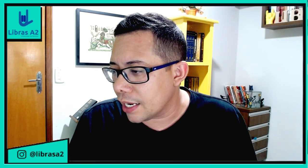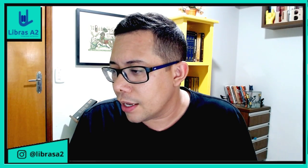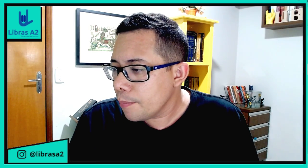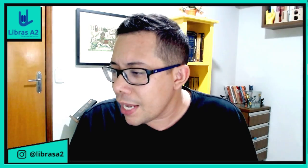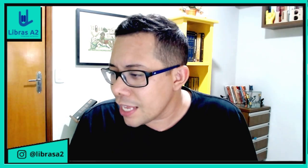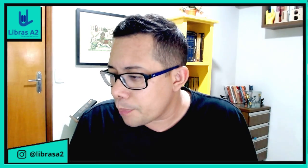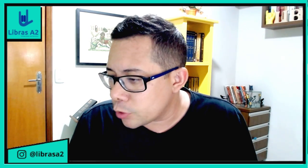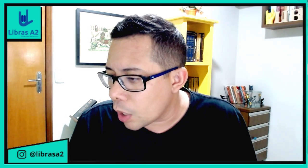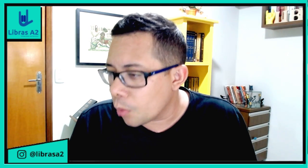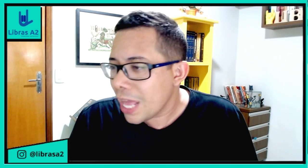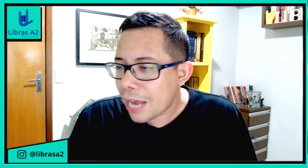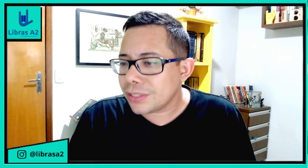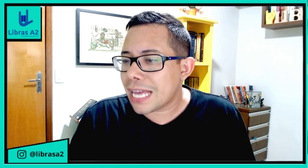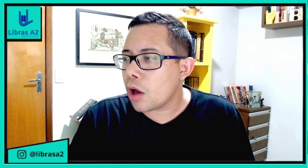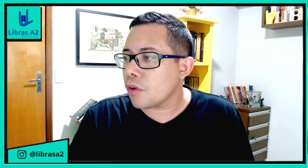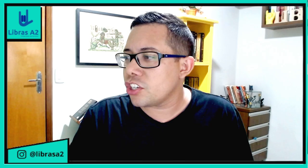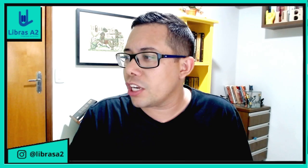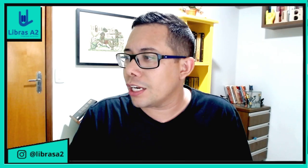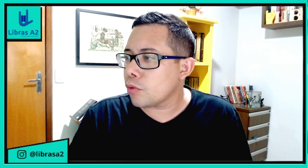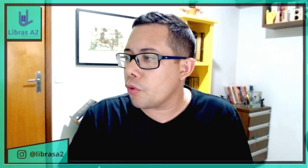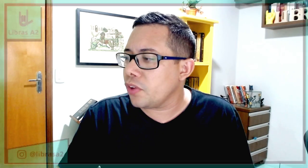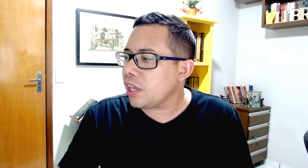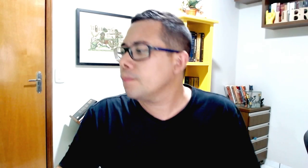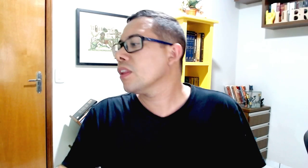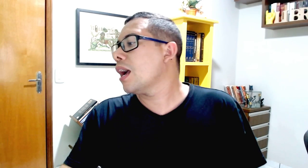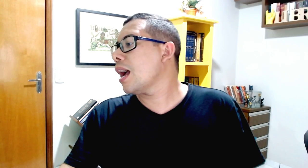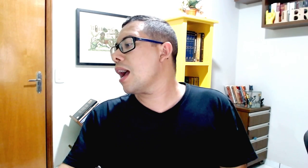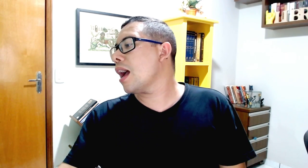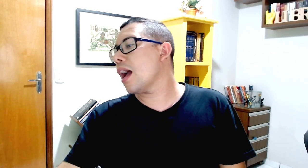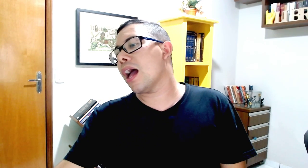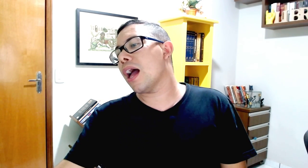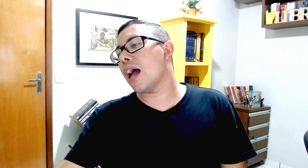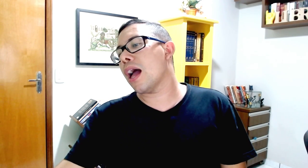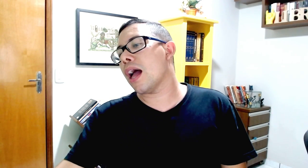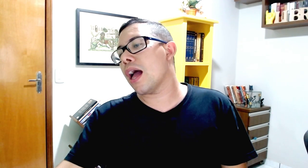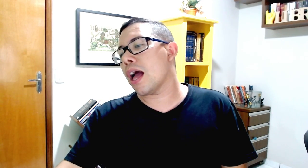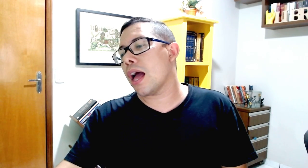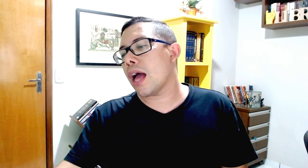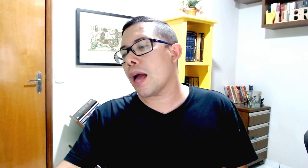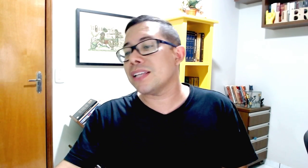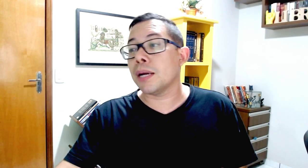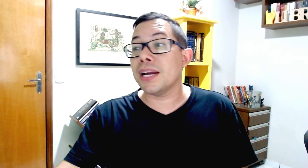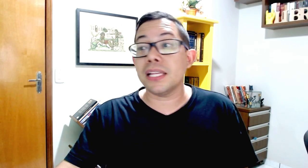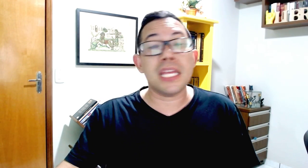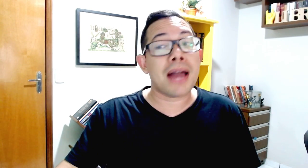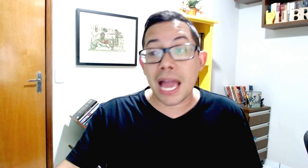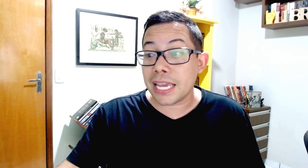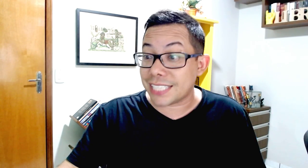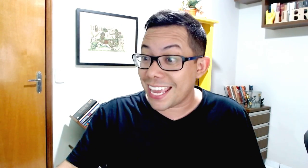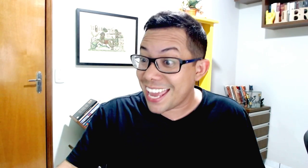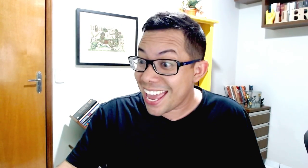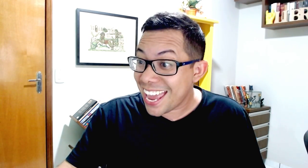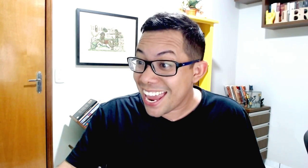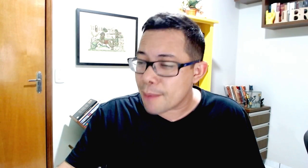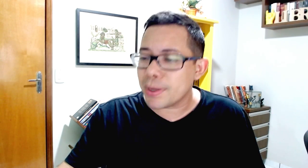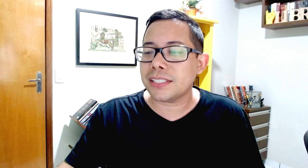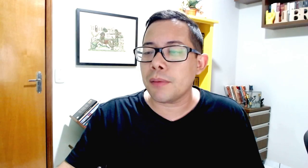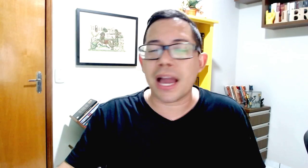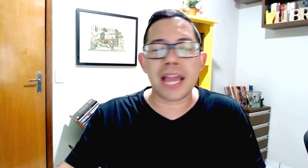estraga beleza pessoal a nossa alma vai chegando ao pin Ah mas amanhã tem mais daí amanhã